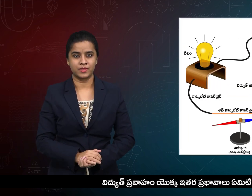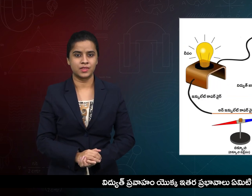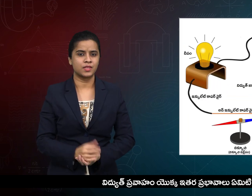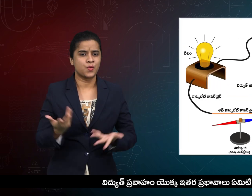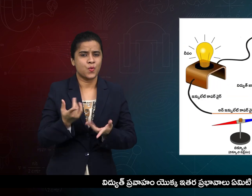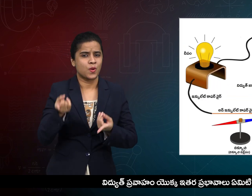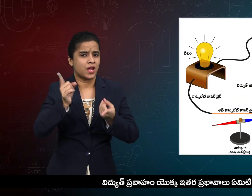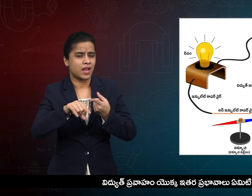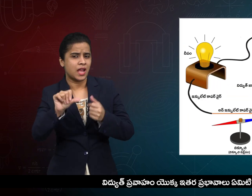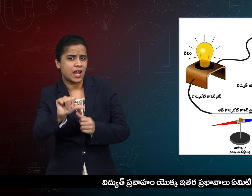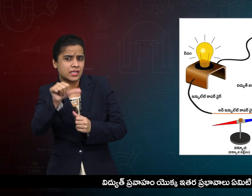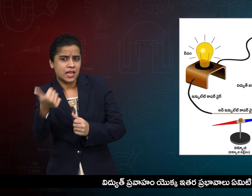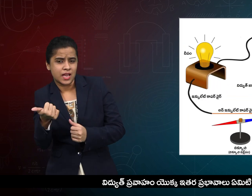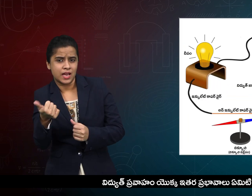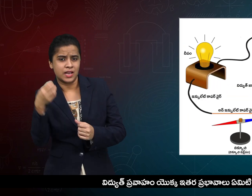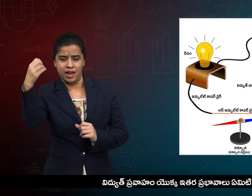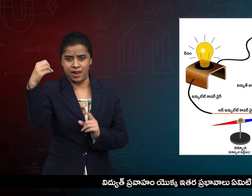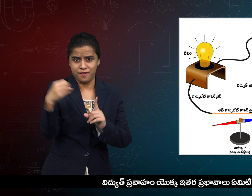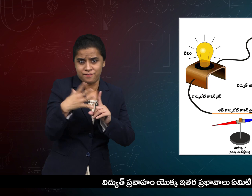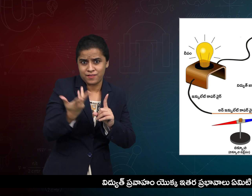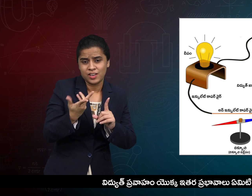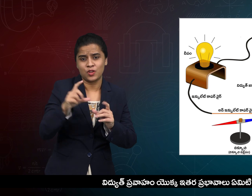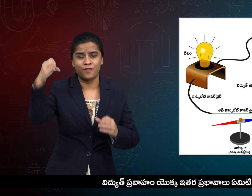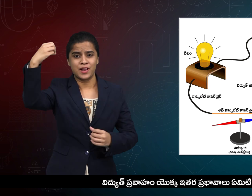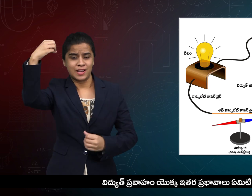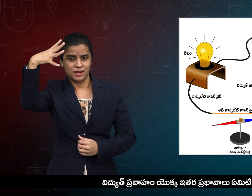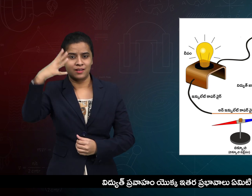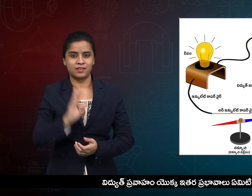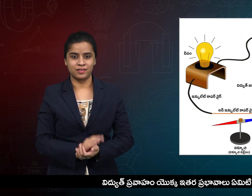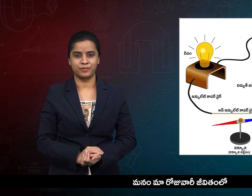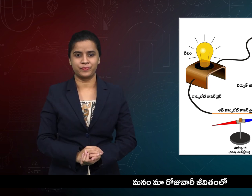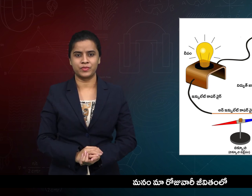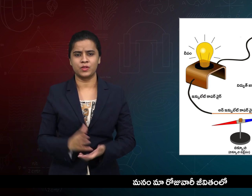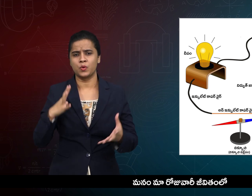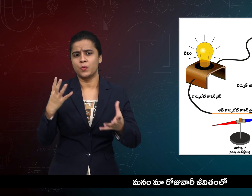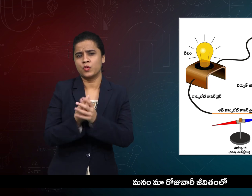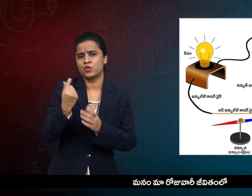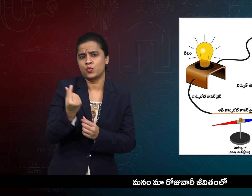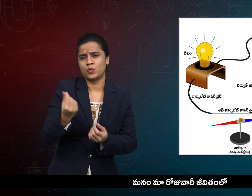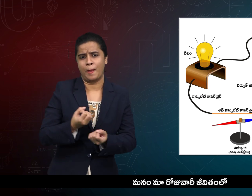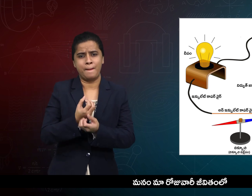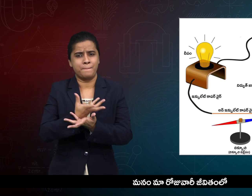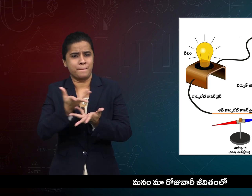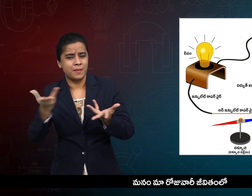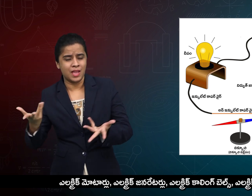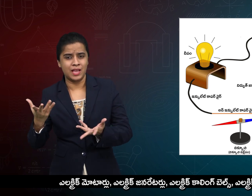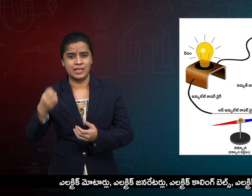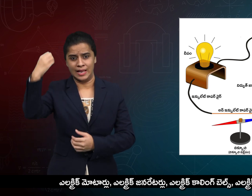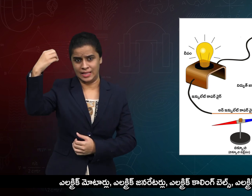విద్యుత్ ప్రవాహం యొక్క ఇతర ప్రభావాలు ఏమిటి? మనం మన రోజువారీ జీవితంలో ఎలక్ట్రిక్